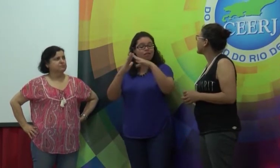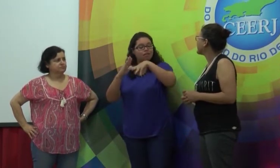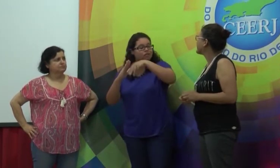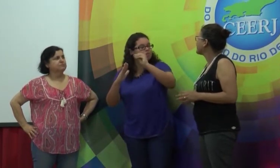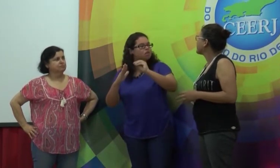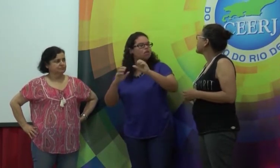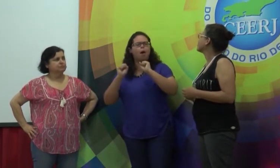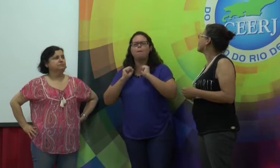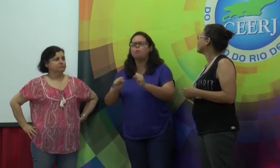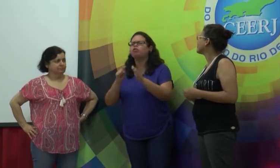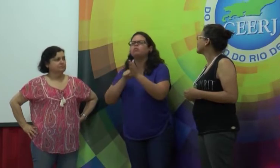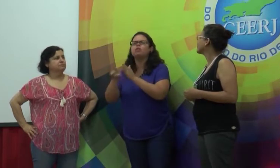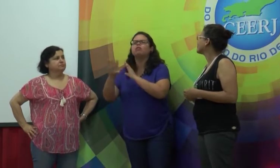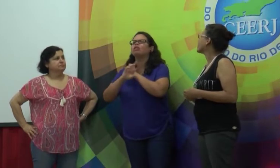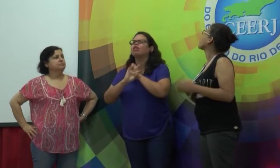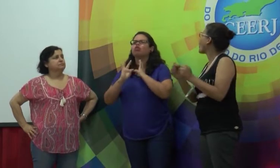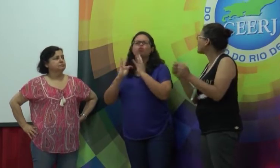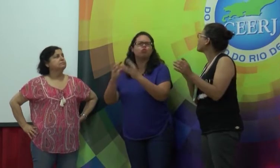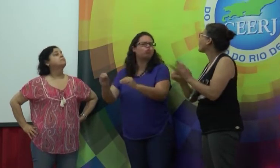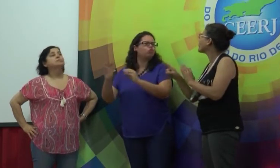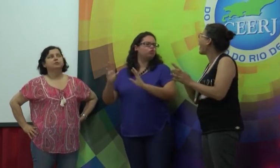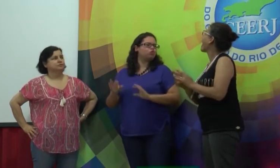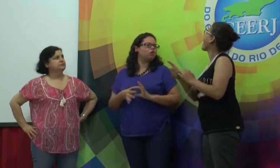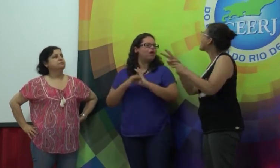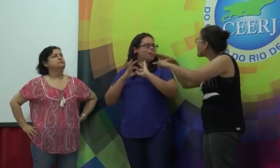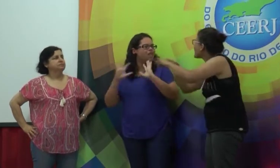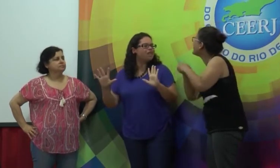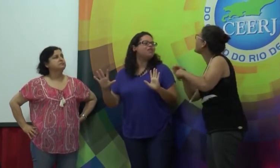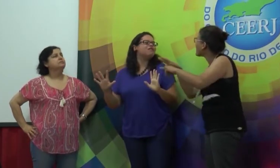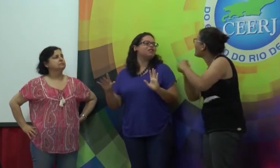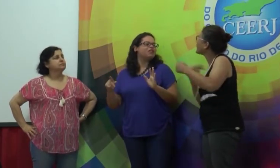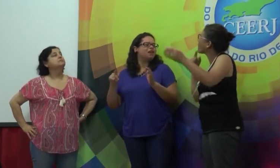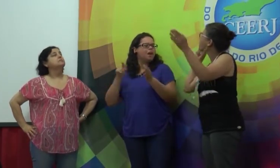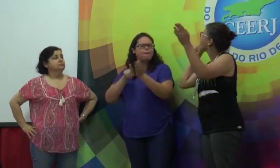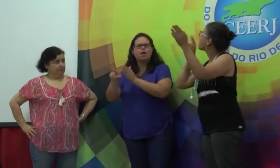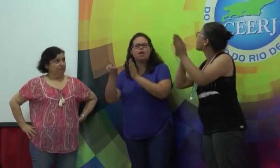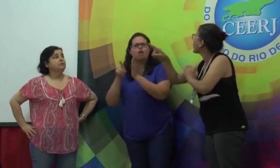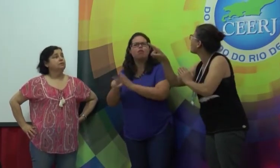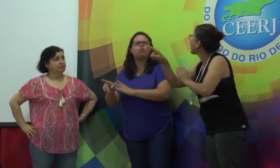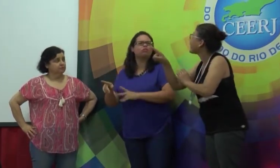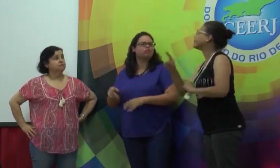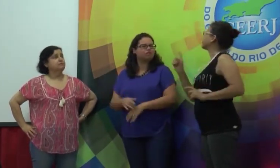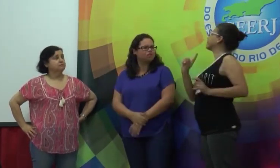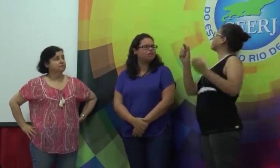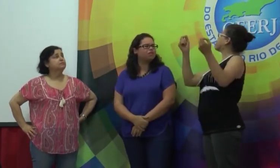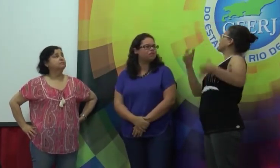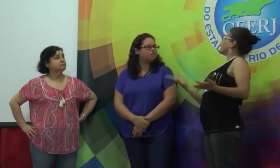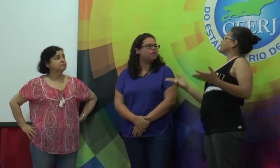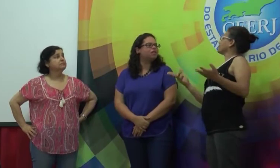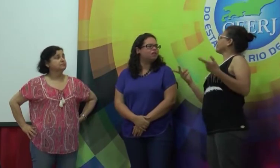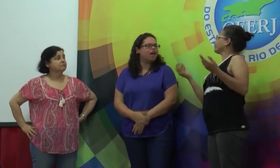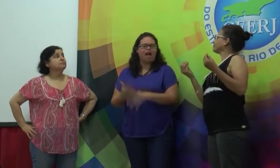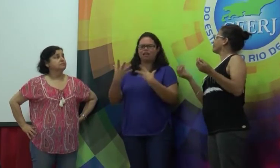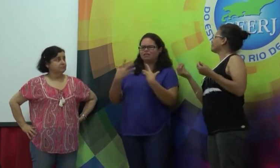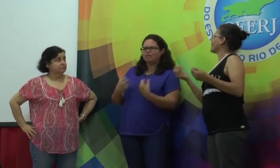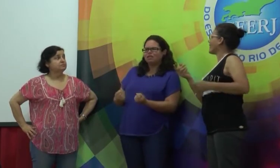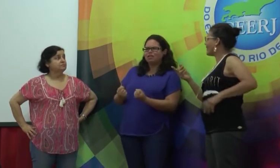é aquilo e pronto. E na casa espírita você pergunta à vontade, né? É livre para perguntar, para